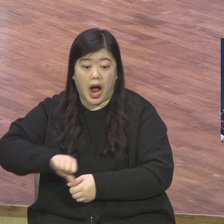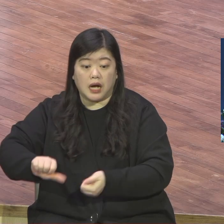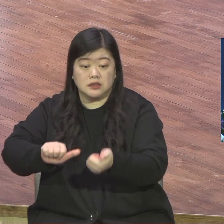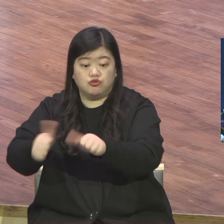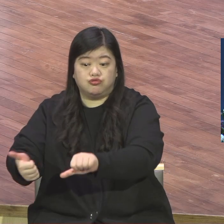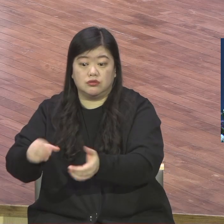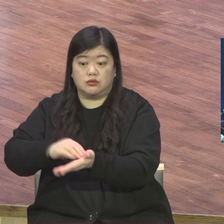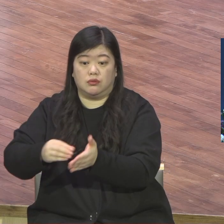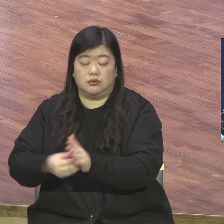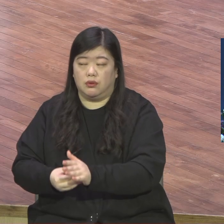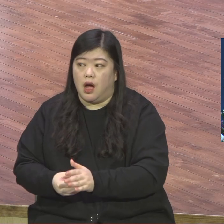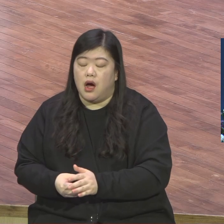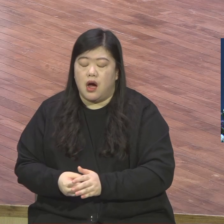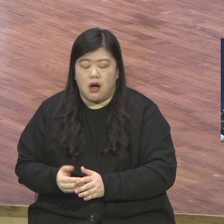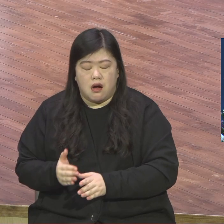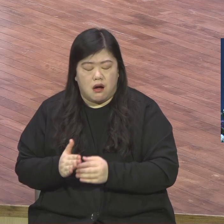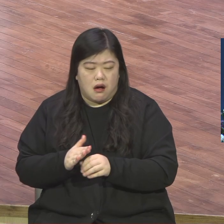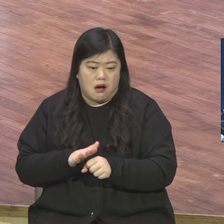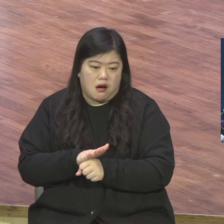즐거워할 수밖에 없는 것이다.